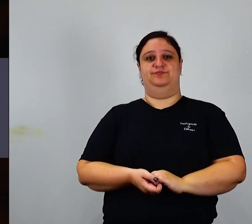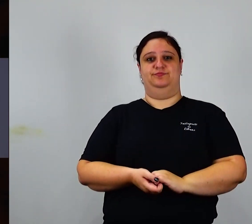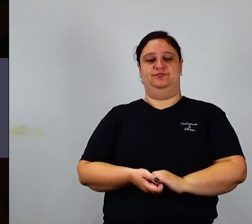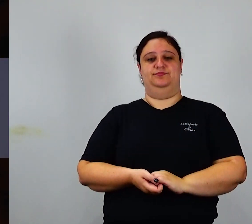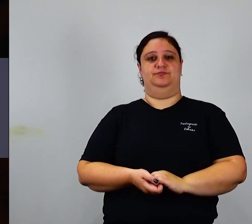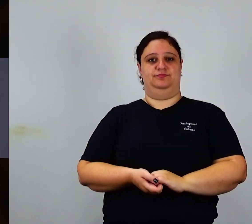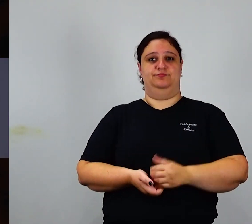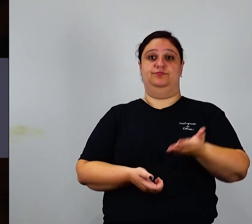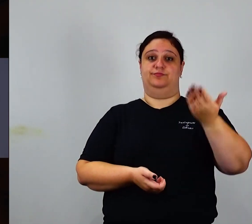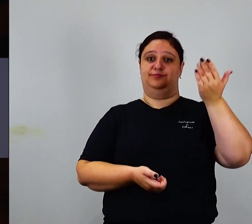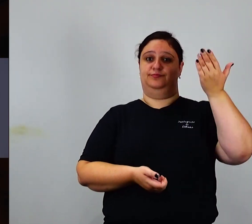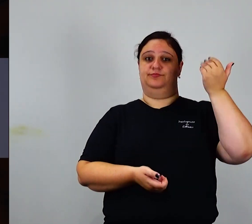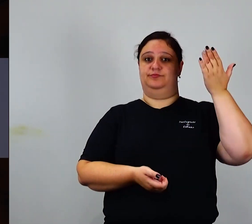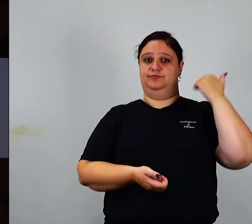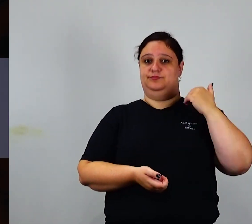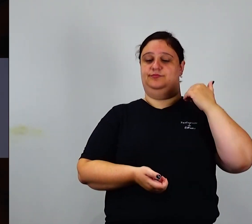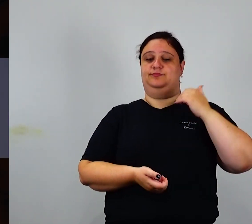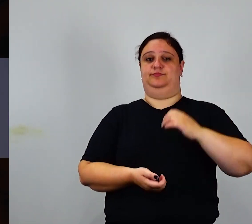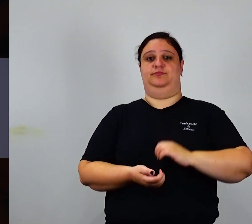É uma foto antiga.